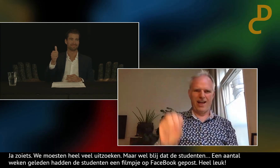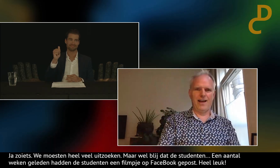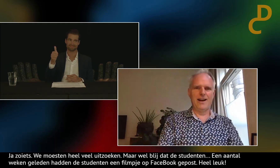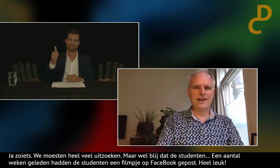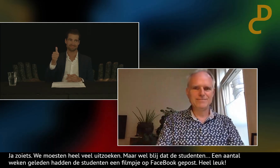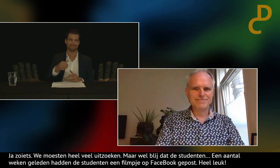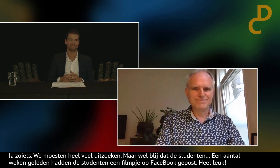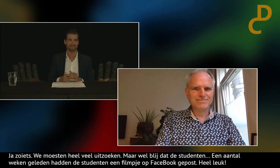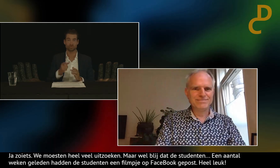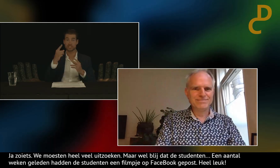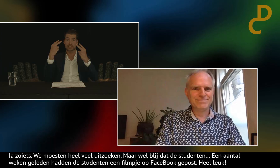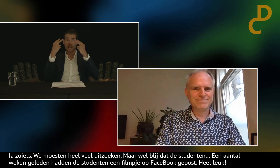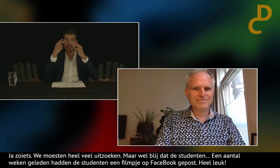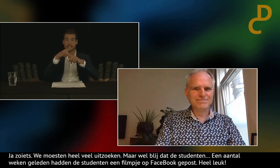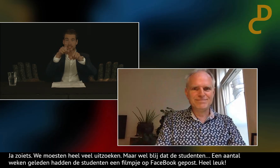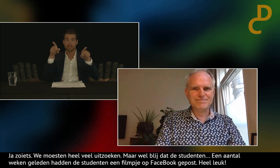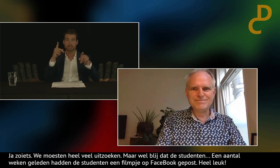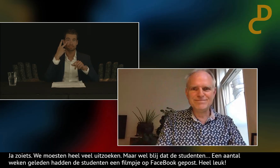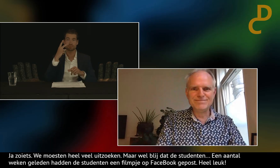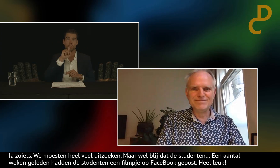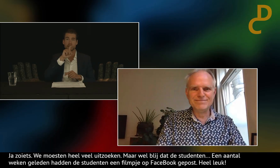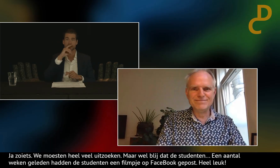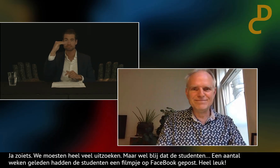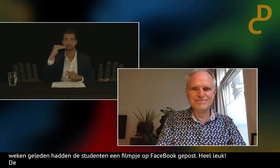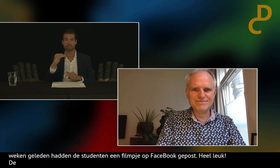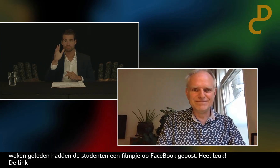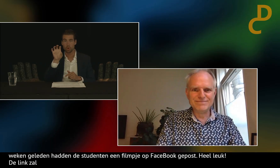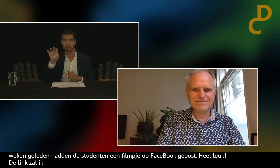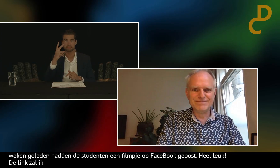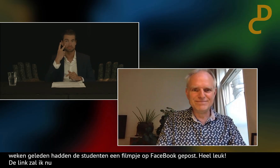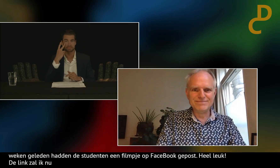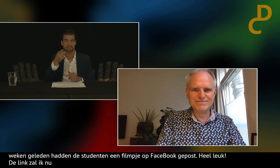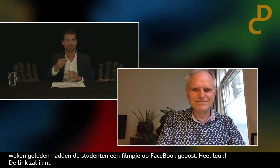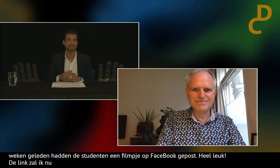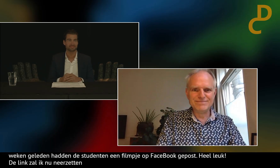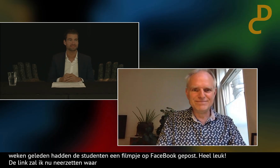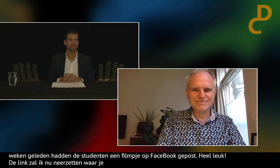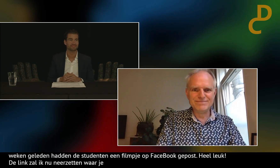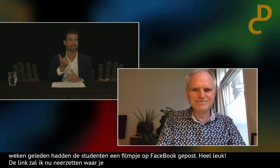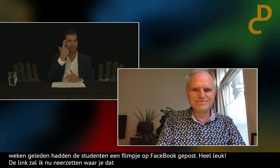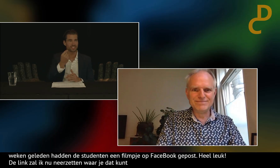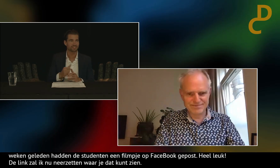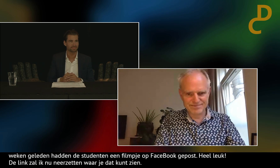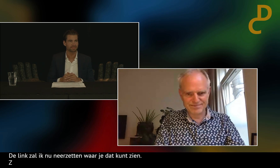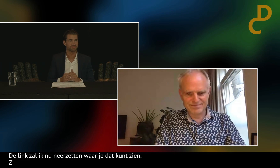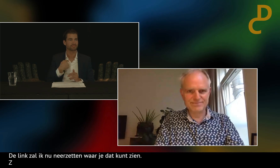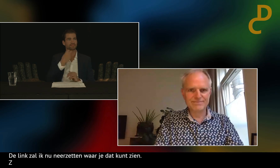de link zal ik nu zetten. De link zal ik nu neerzetten waar je dat kan zien. Ja, kijken jullie allemaal in de comments. Daar komt dus de link te